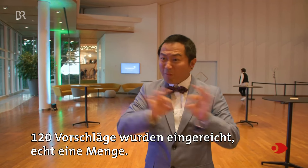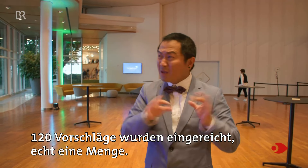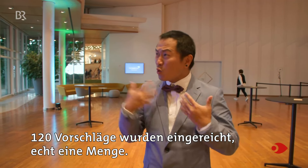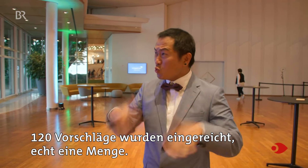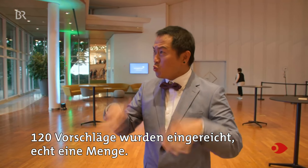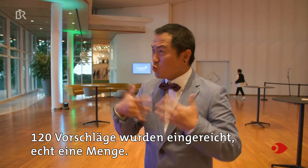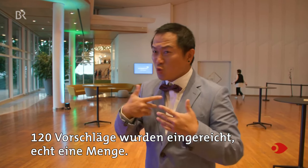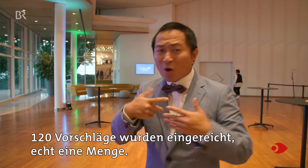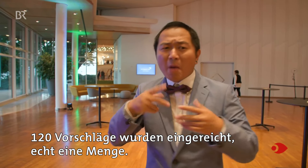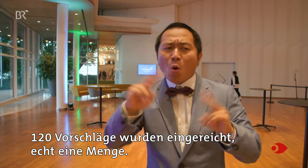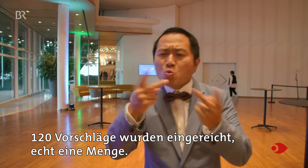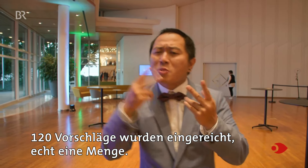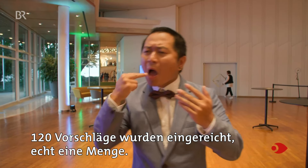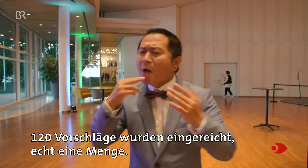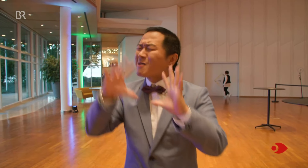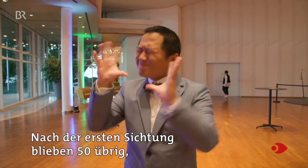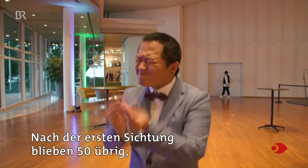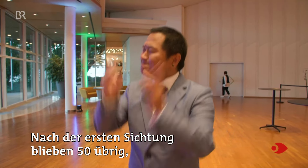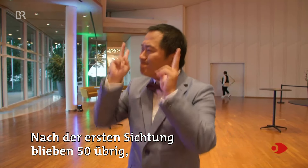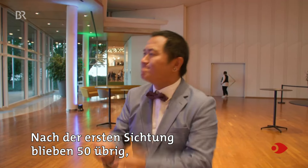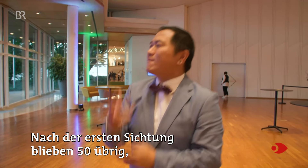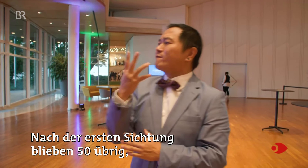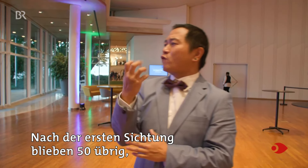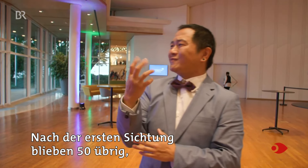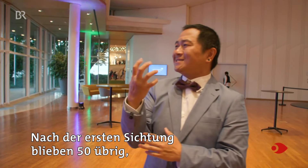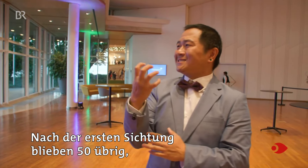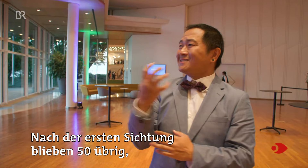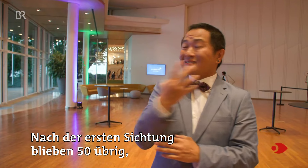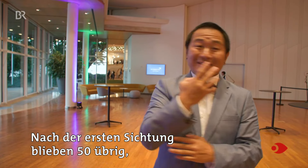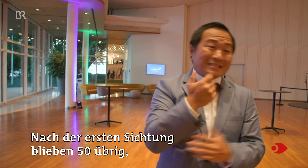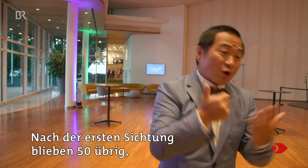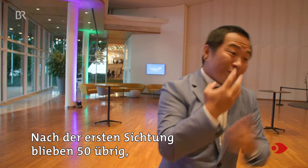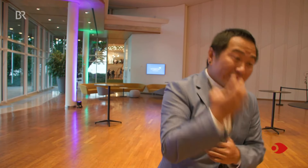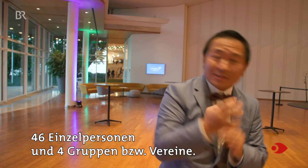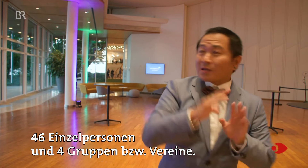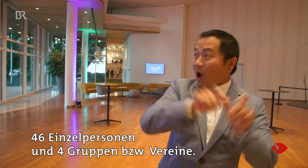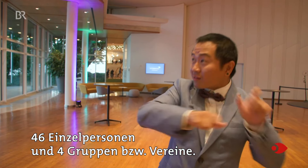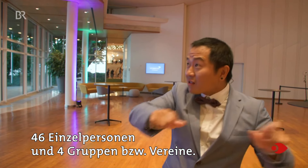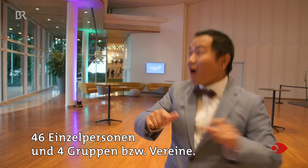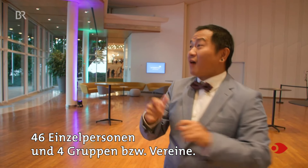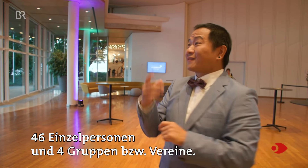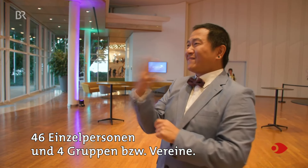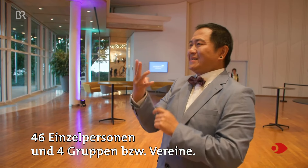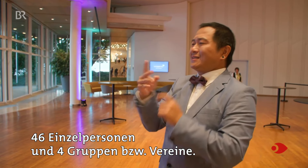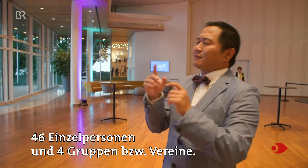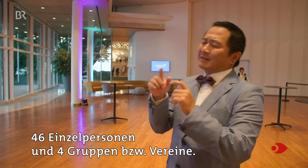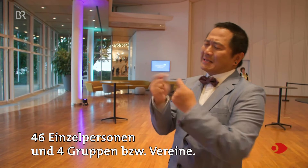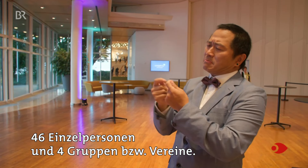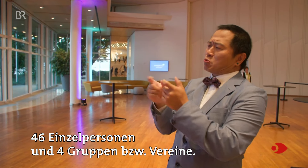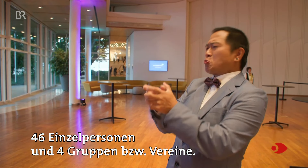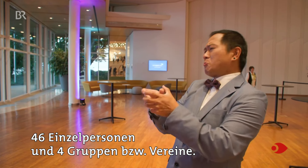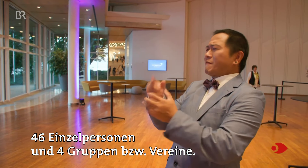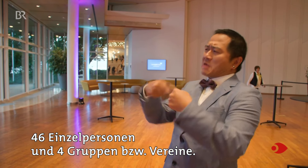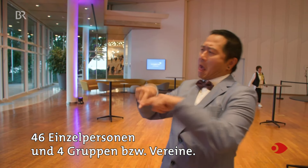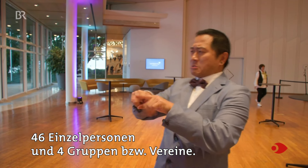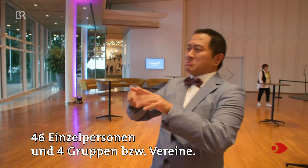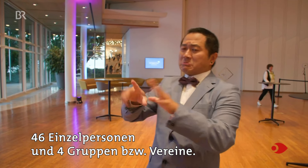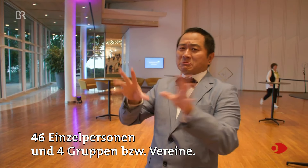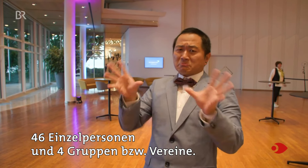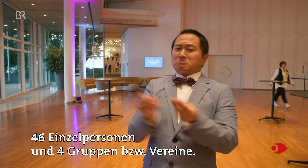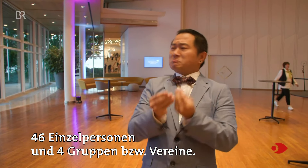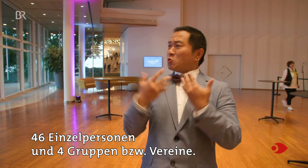120 Vorschläge wurden eingereicht. Echt eine Menge. Nach der ersten Sichtung blieben 50 übrig. 46 Einzelpersonen und 4